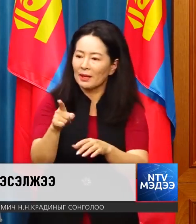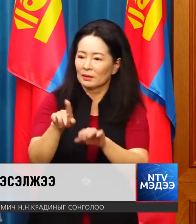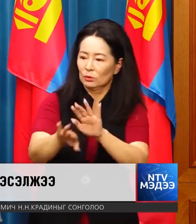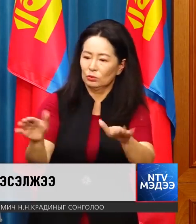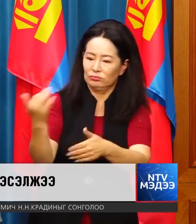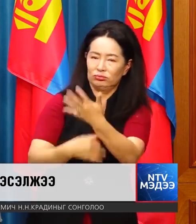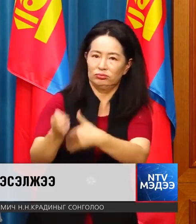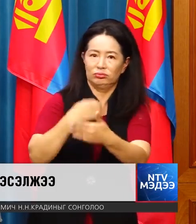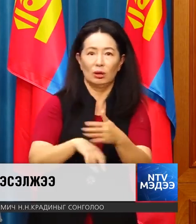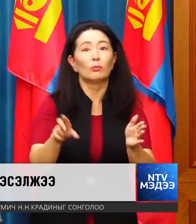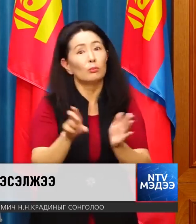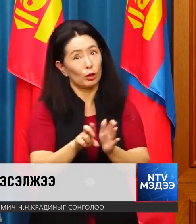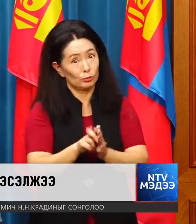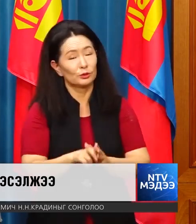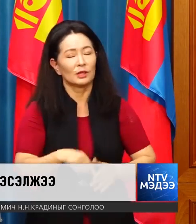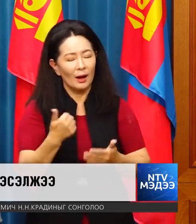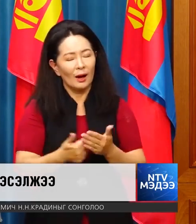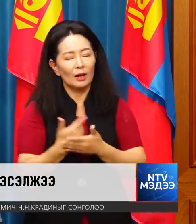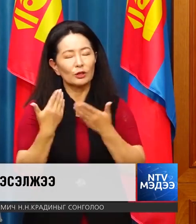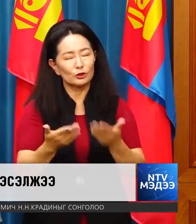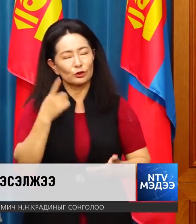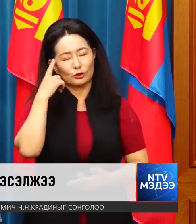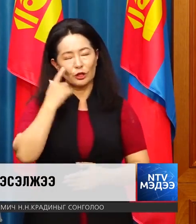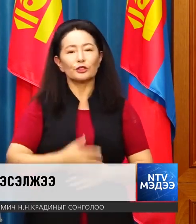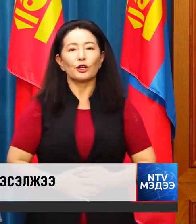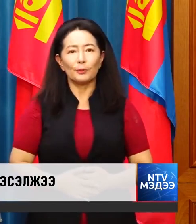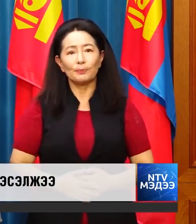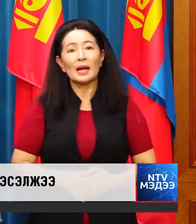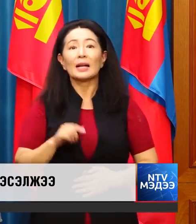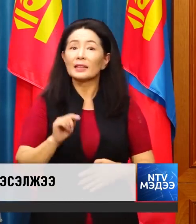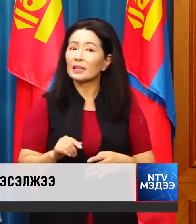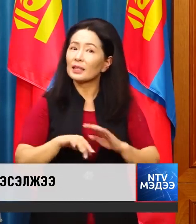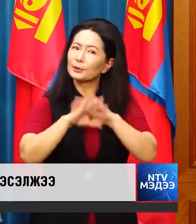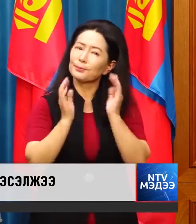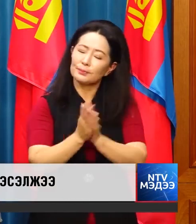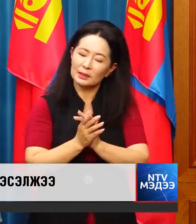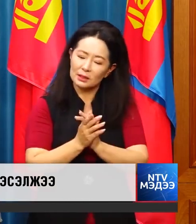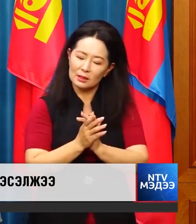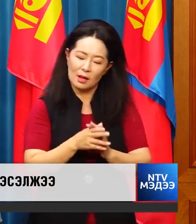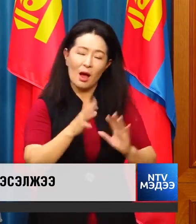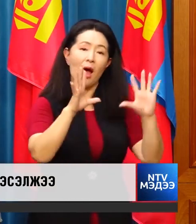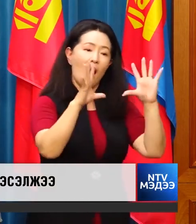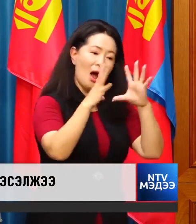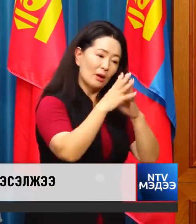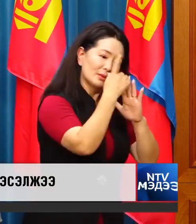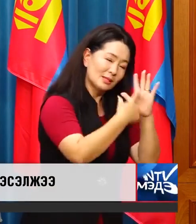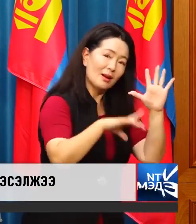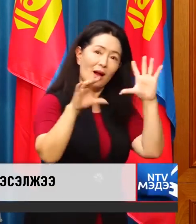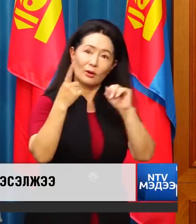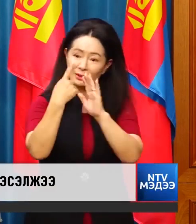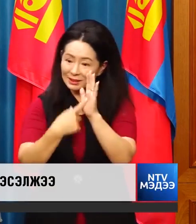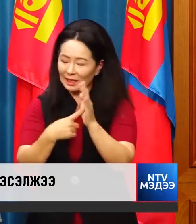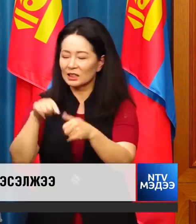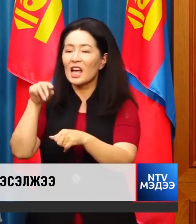цэцэрлэгээр хамрагдах энэ боломжуудыг хангана гэж ойлгож байгаа. За ингээд бид нар 10-11 сард тендерийн